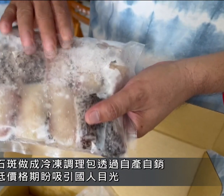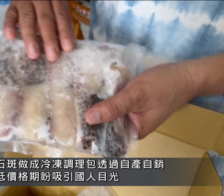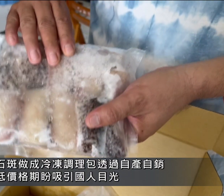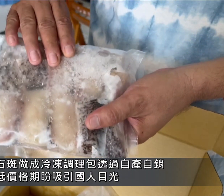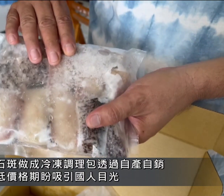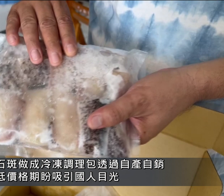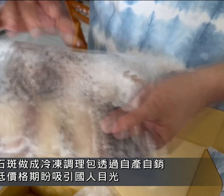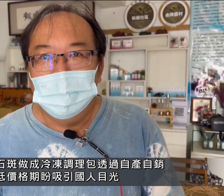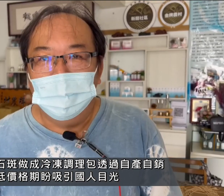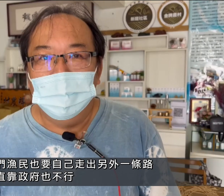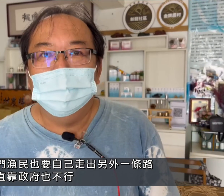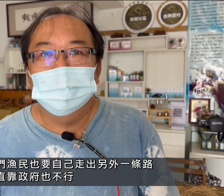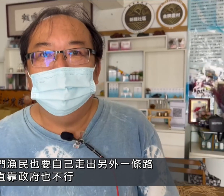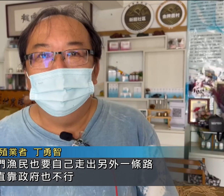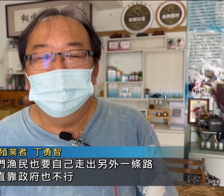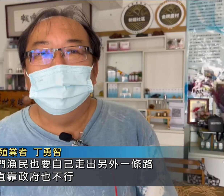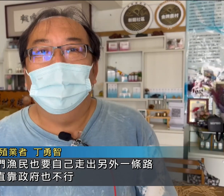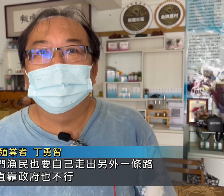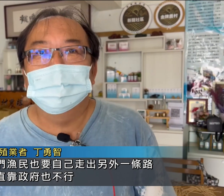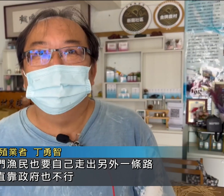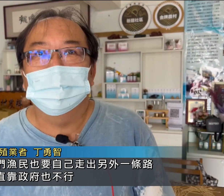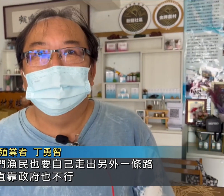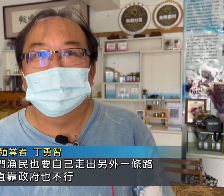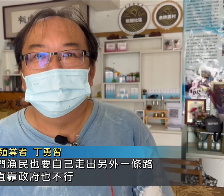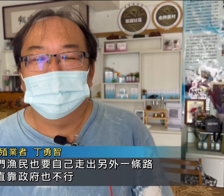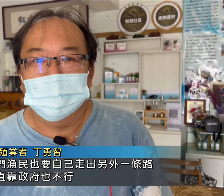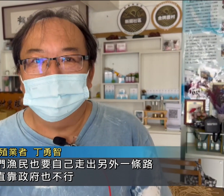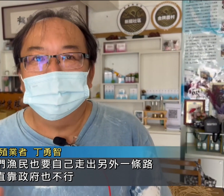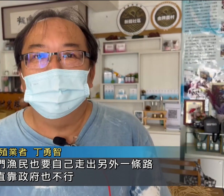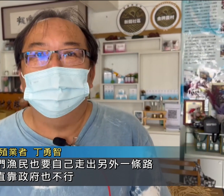光。 我们渔民也要自己走出